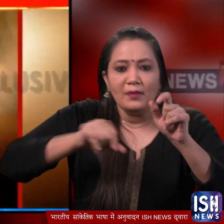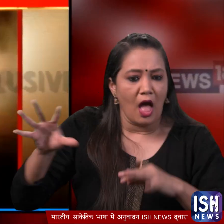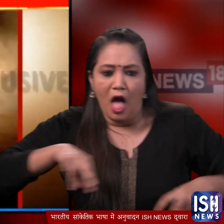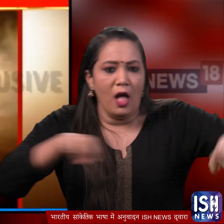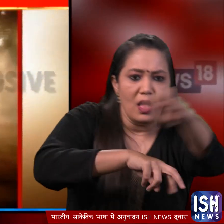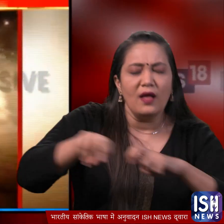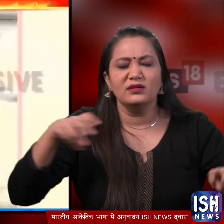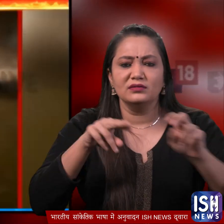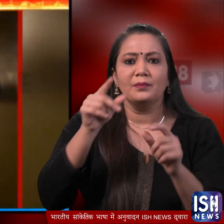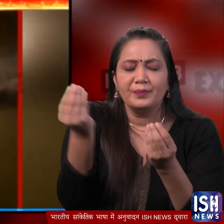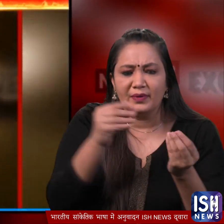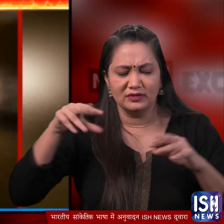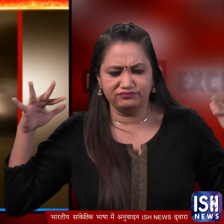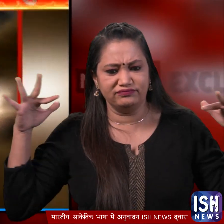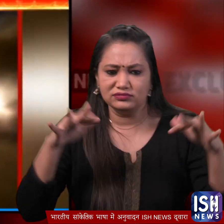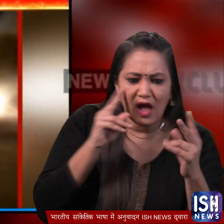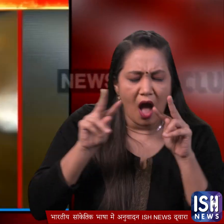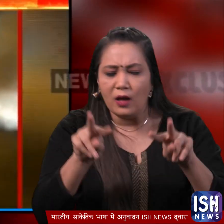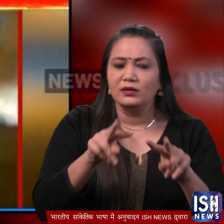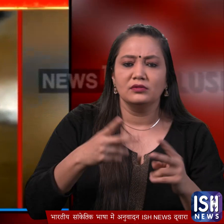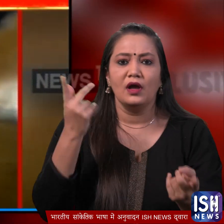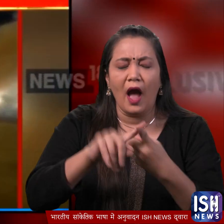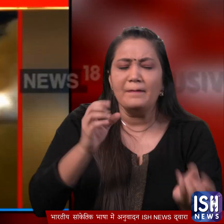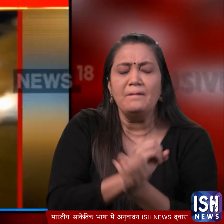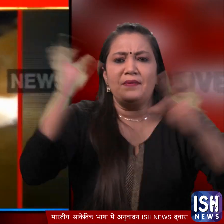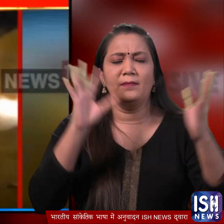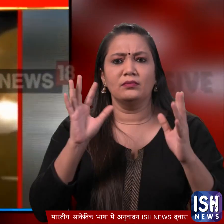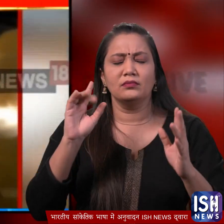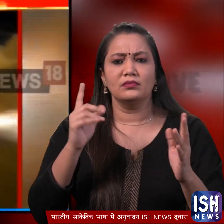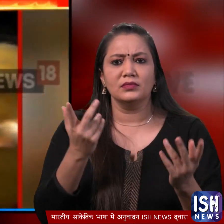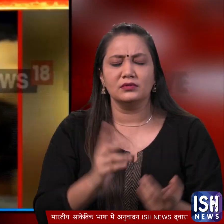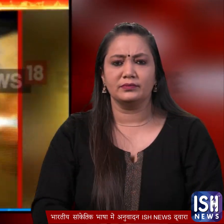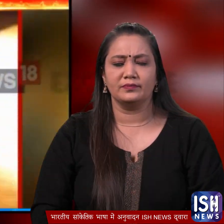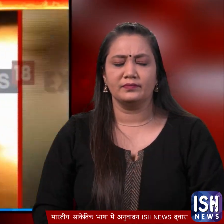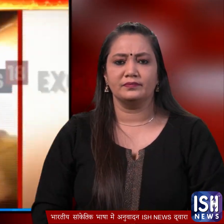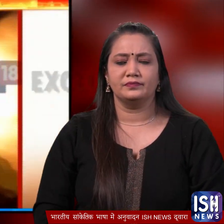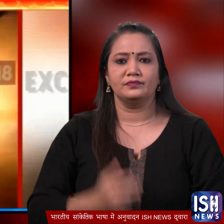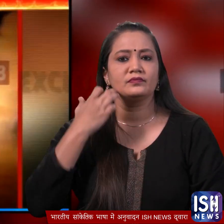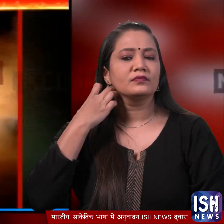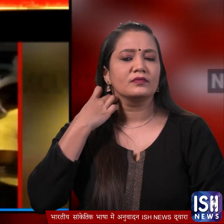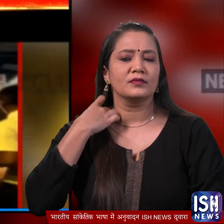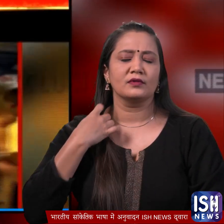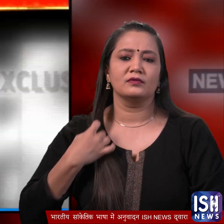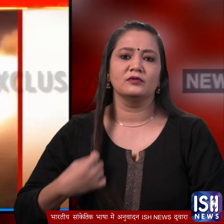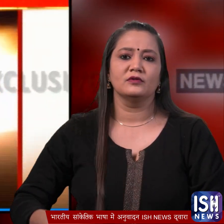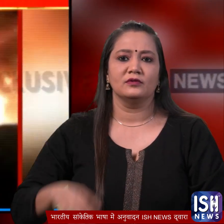भी मच गई। उसके इर्द गिर्द कुछ लोग इकट्ठा हो गए, लेकिन तभी कार में अचानक धमाके होने लगे।